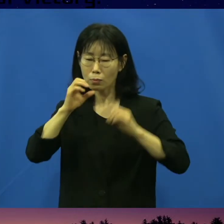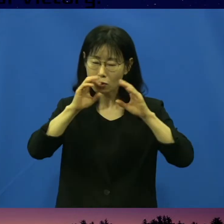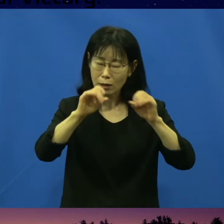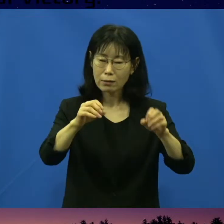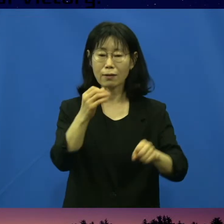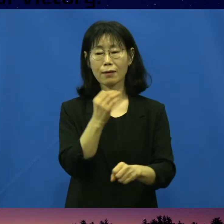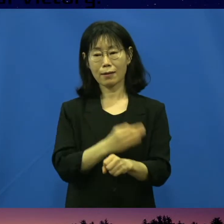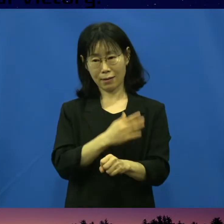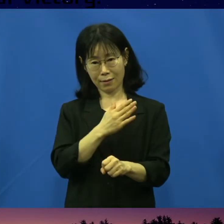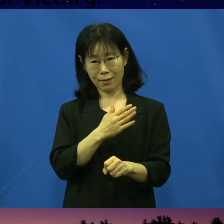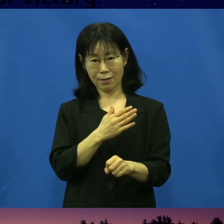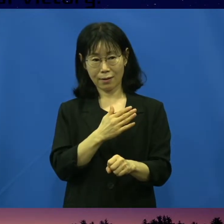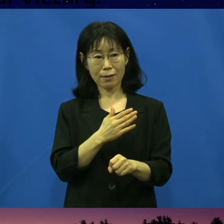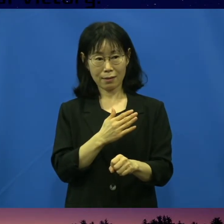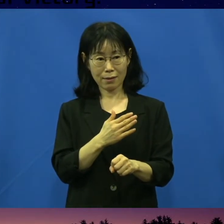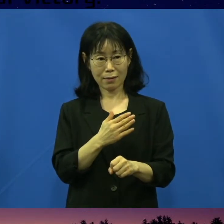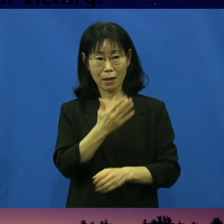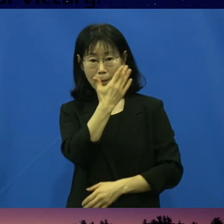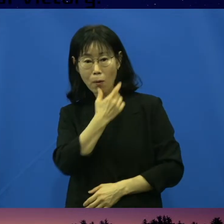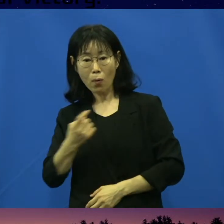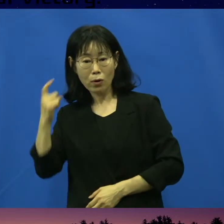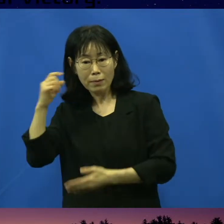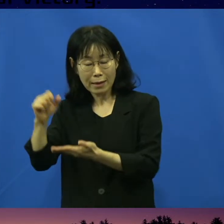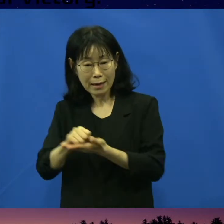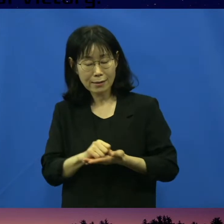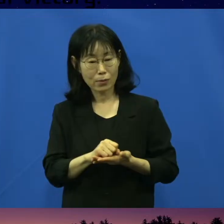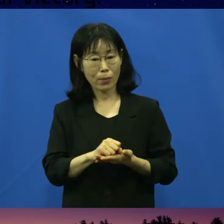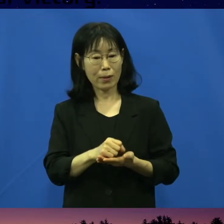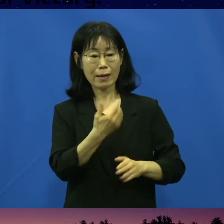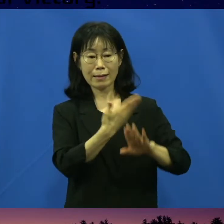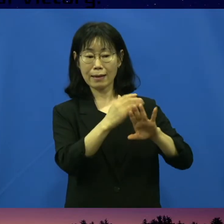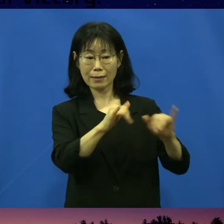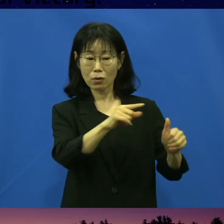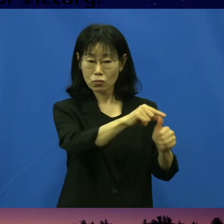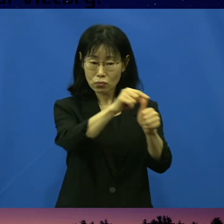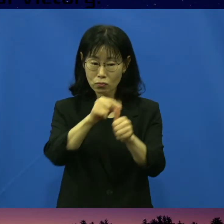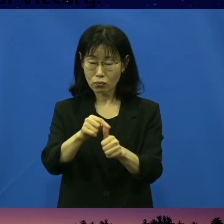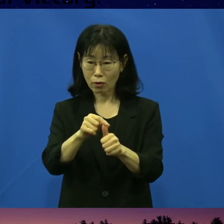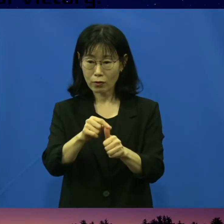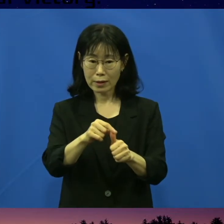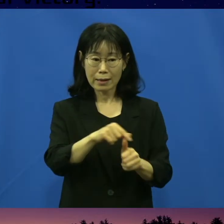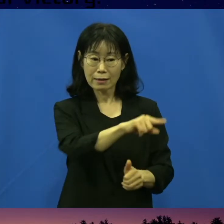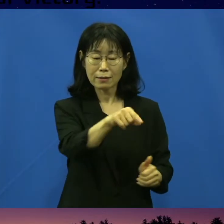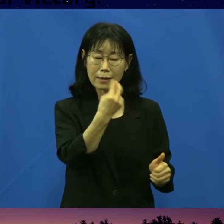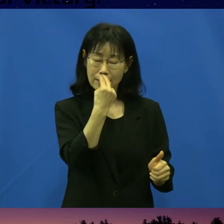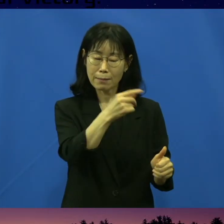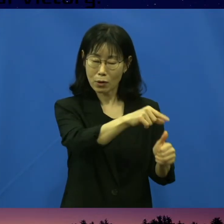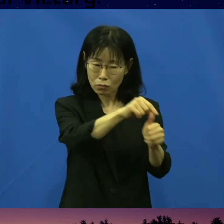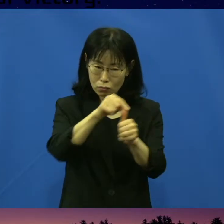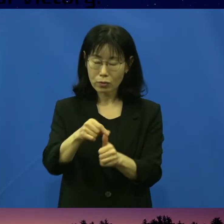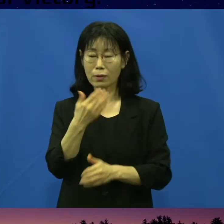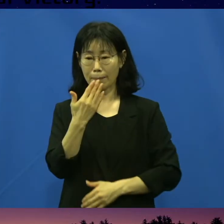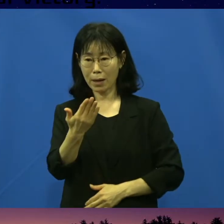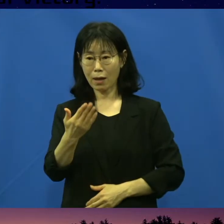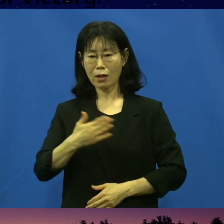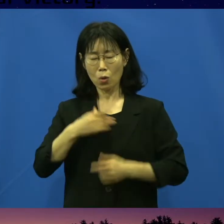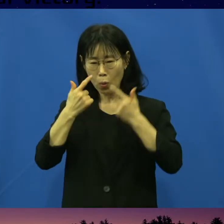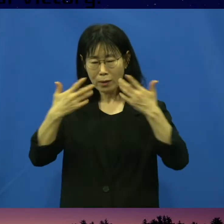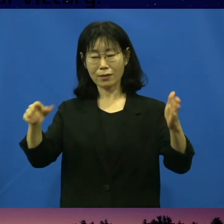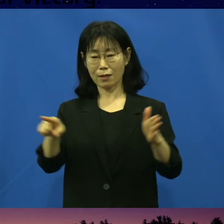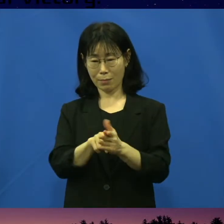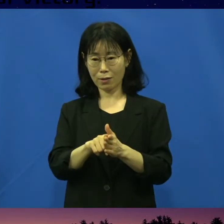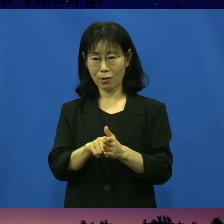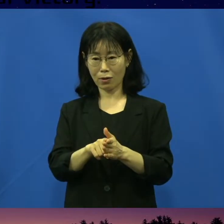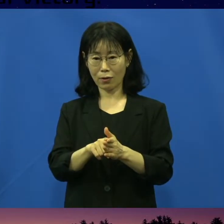그렇다면 그 복음이 또 다른 사람을 살릴 거라고 확신하는 거죠. 저는 확신해요. 믿어요. 복음밖에